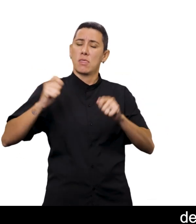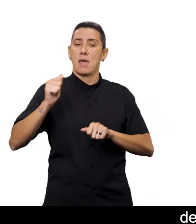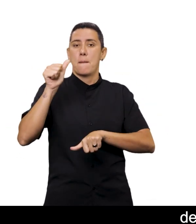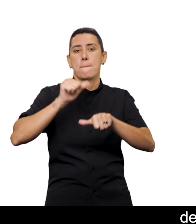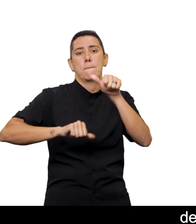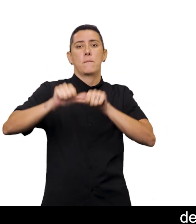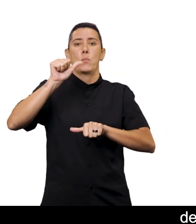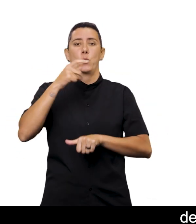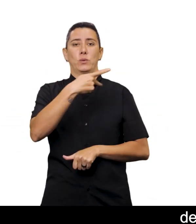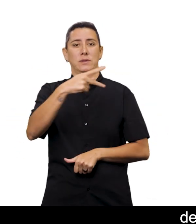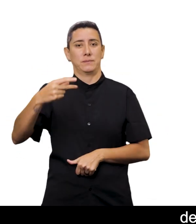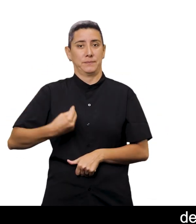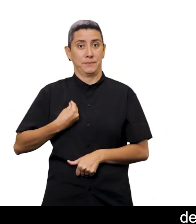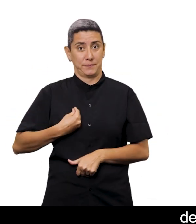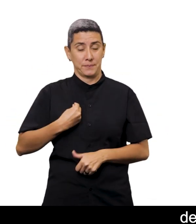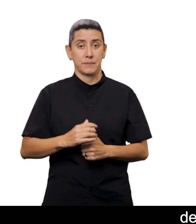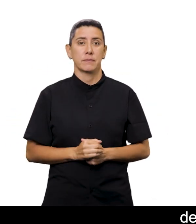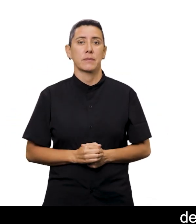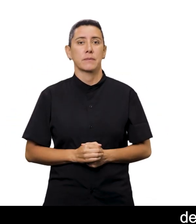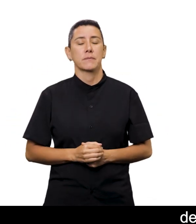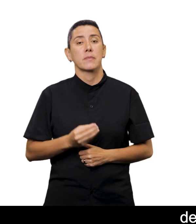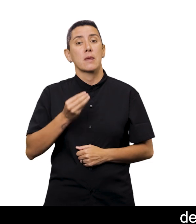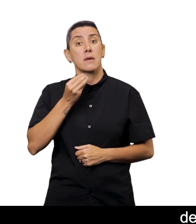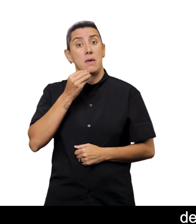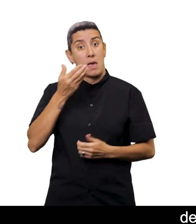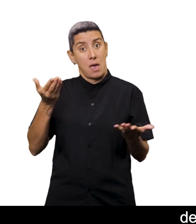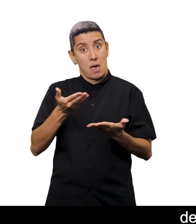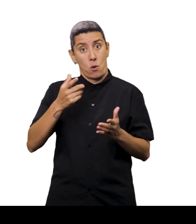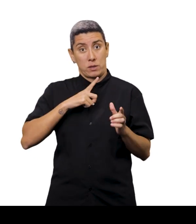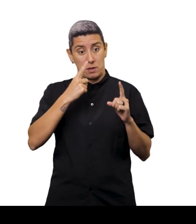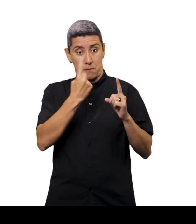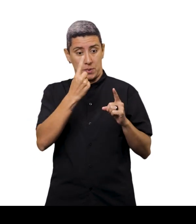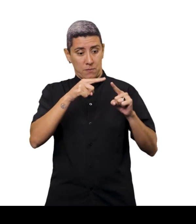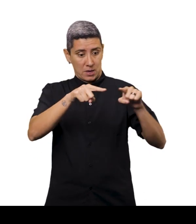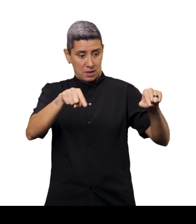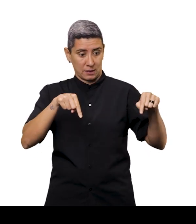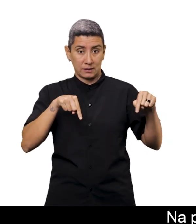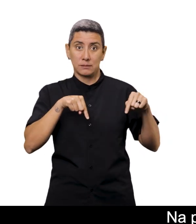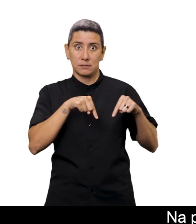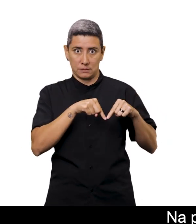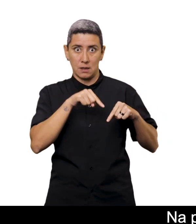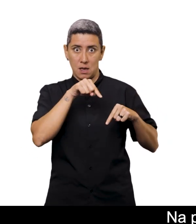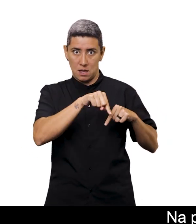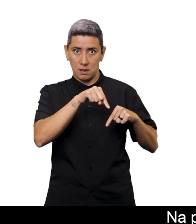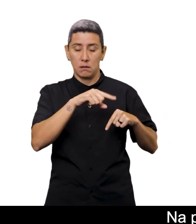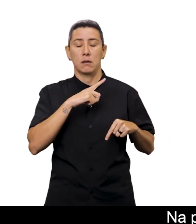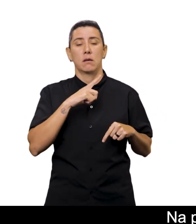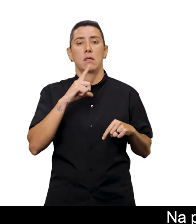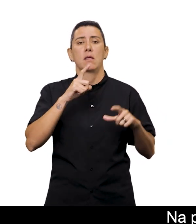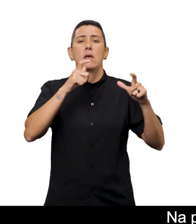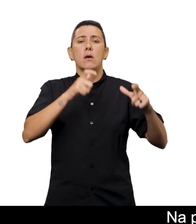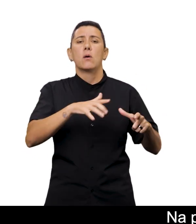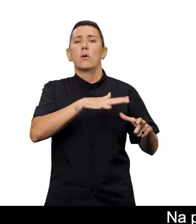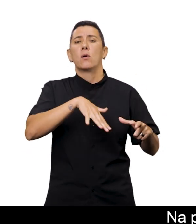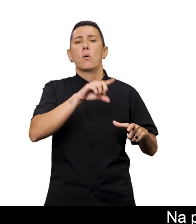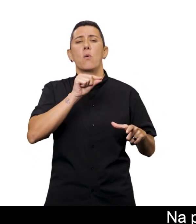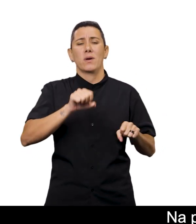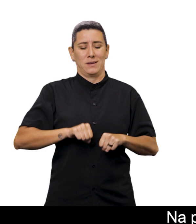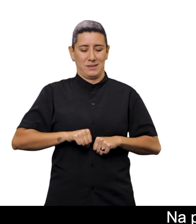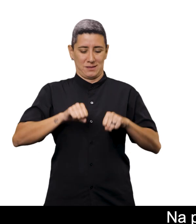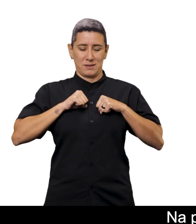como a arte pode atuar de maneira transformadora. Aproveite! Na primeira sala da